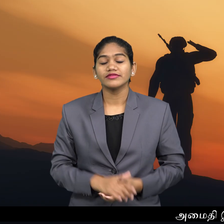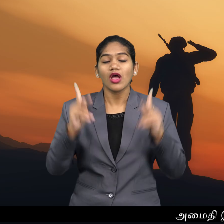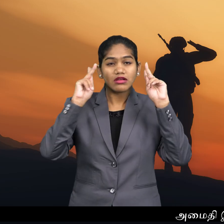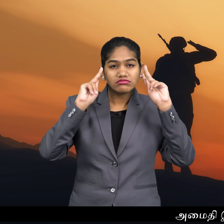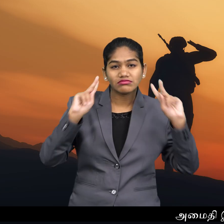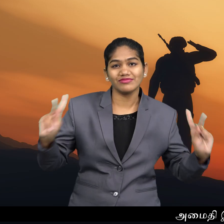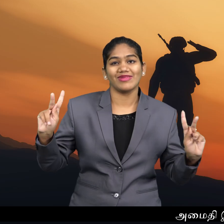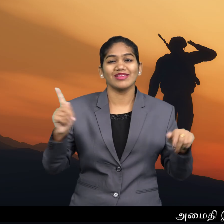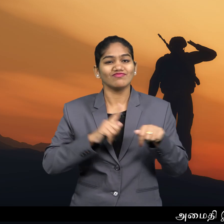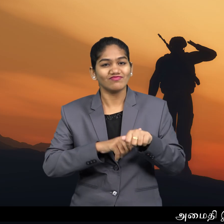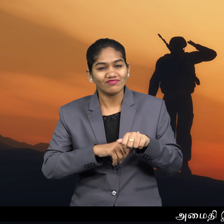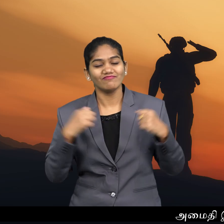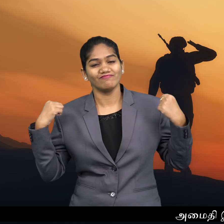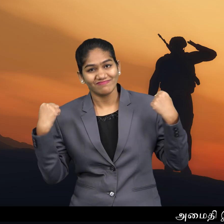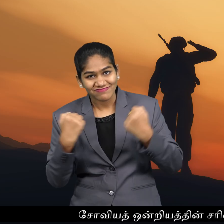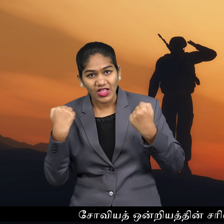அமைதி இயக்கங்கள்.